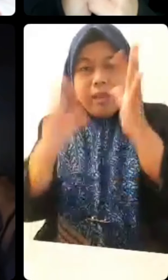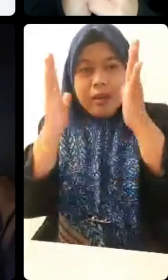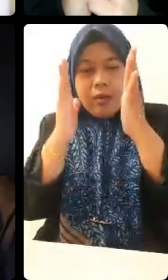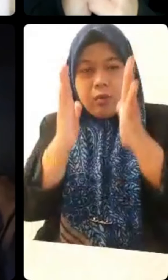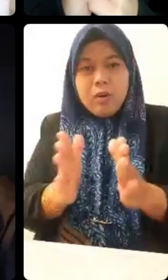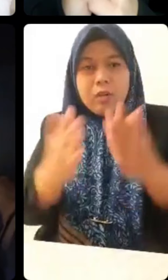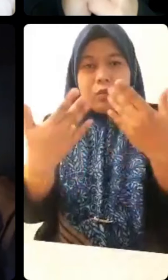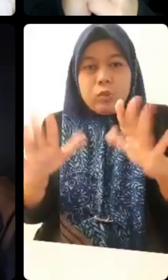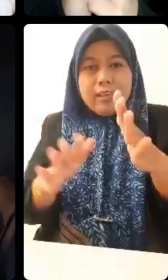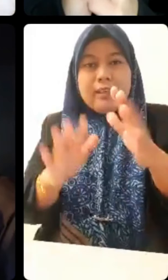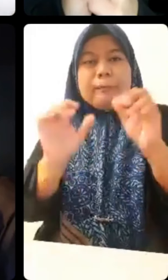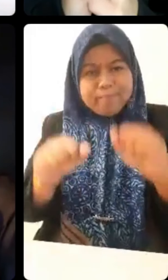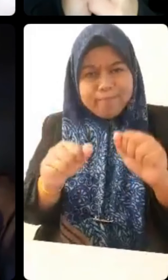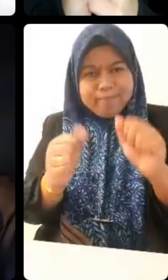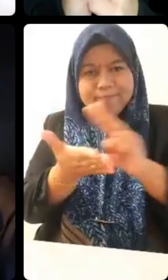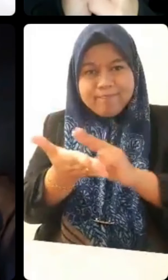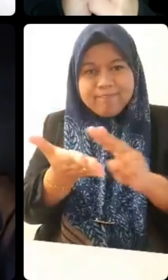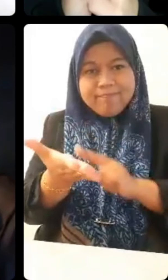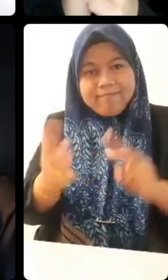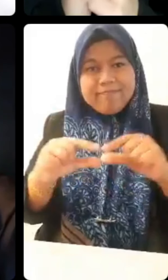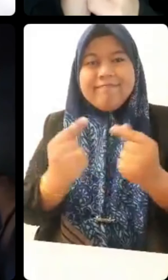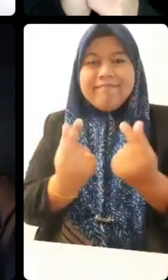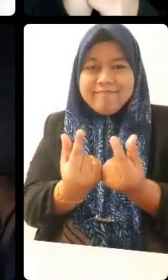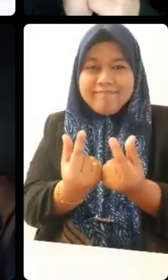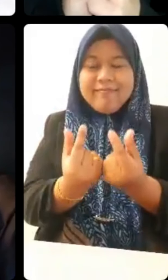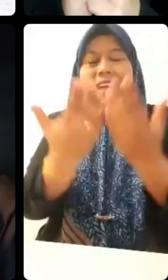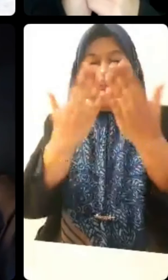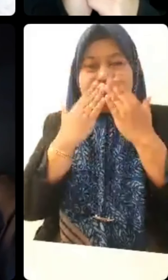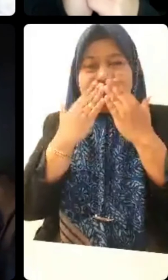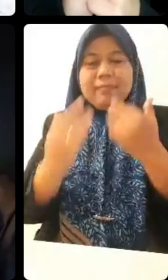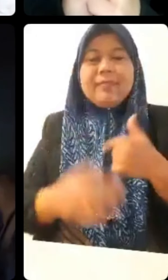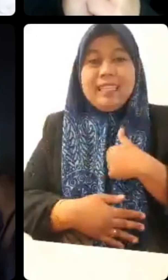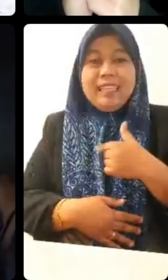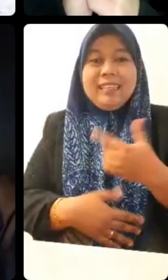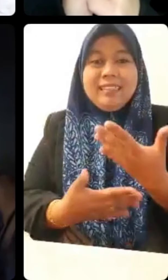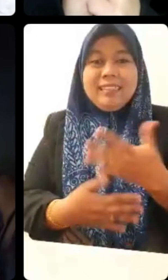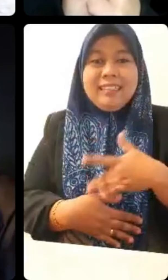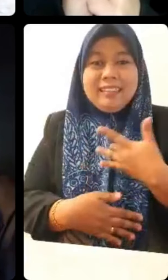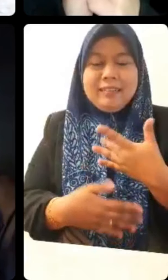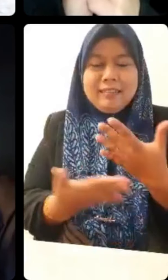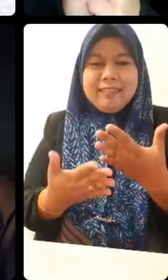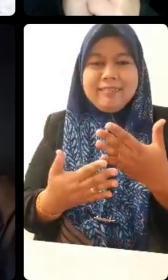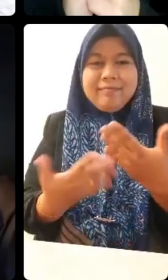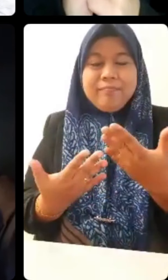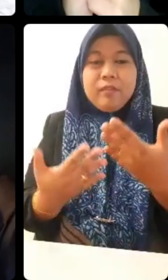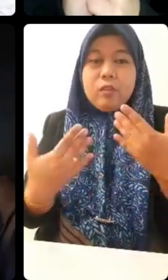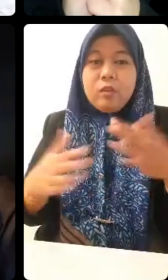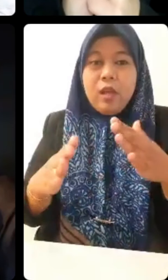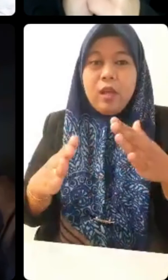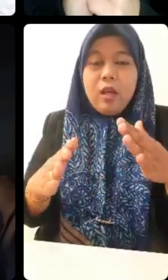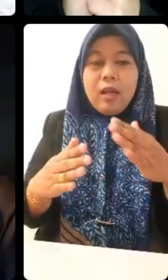Alhamdulillah. Separuh daripadanya mampu baca Al-Quran. Dan salah satunya sentiasa buat live bersama saya di